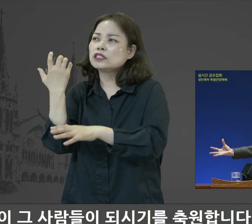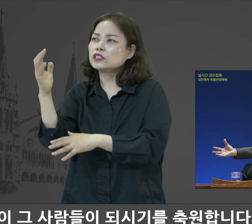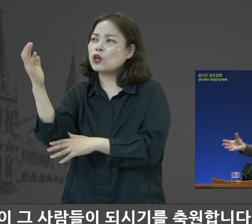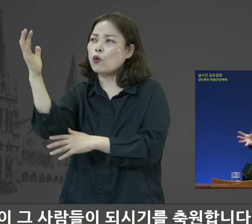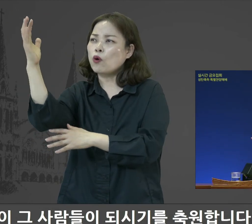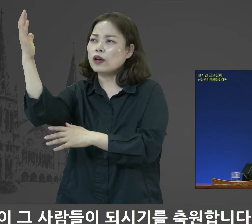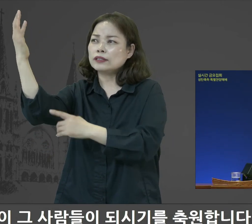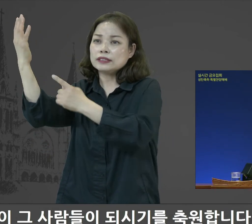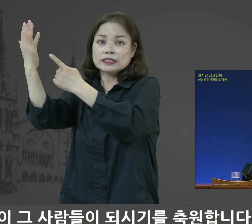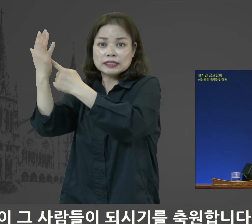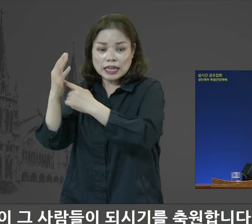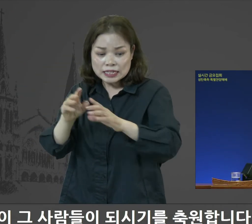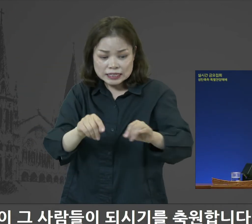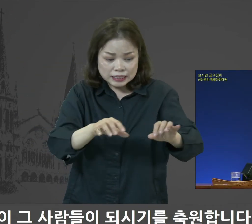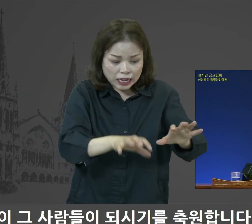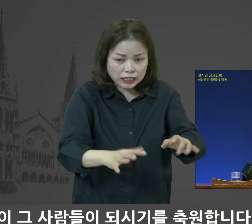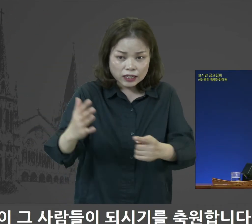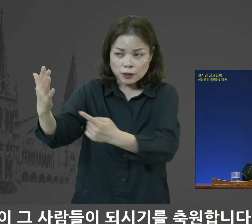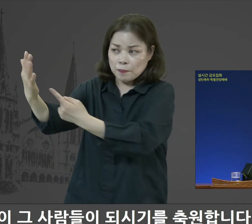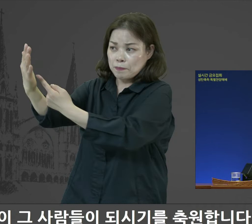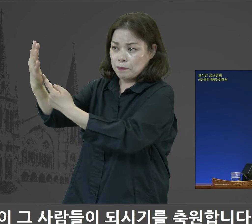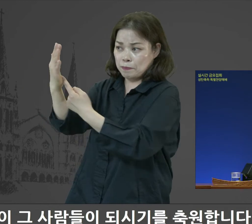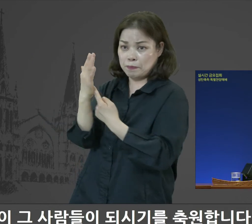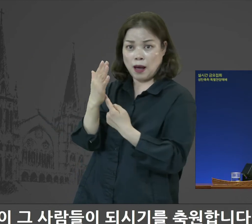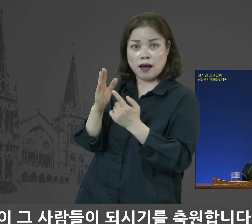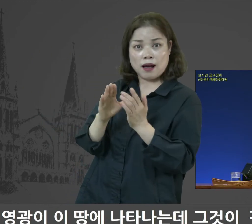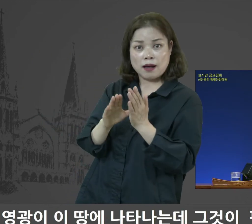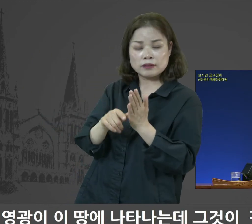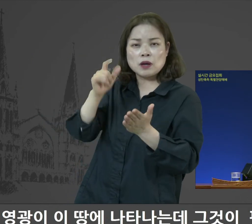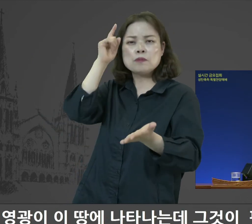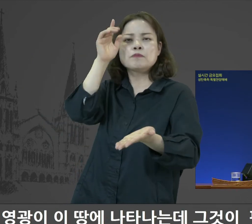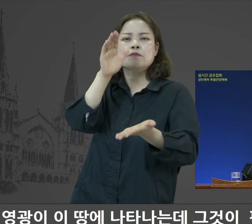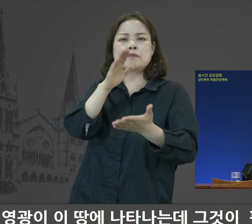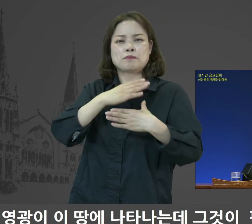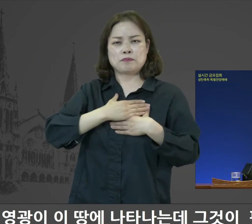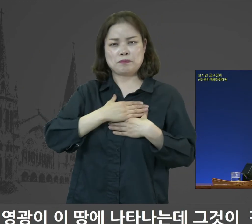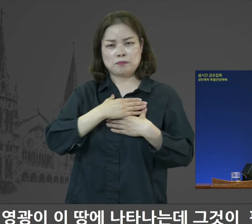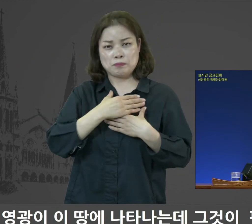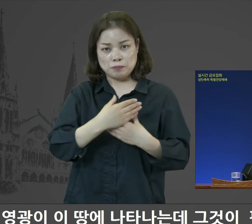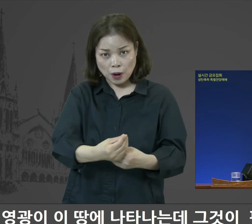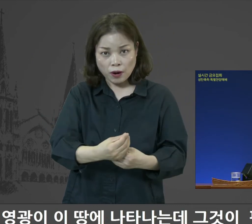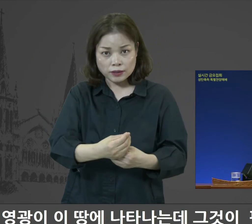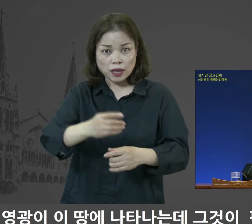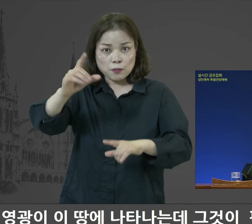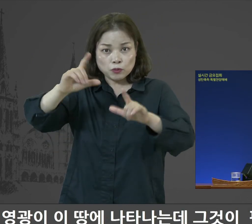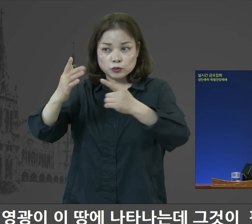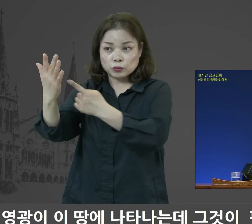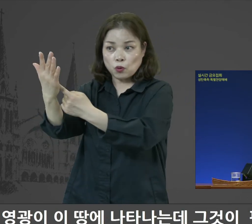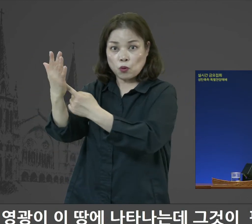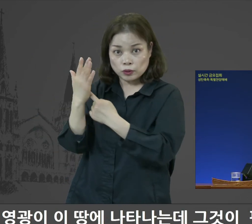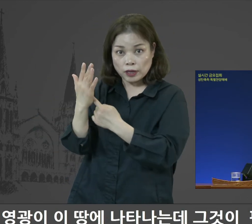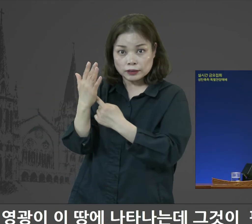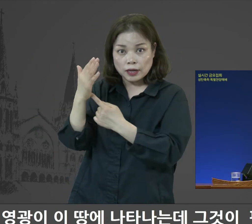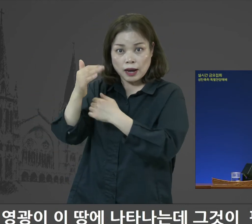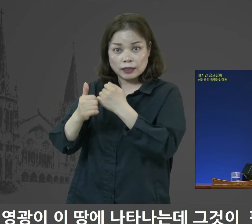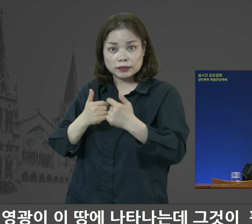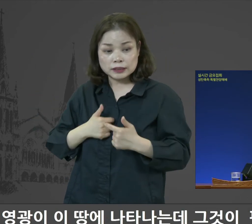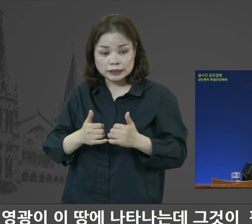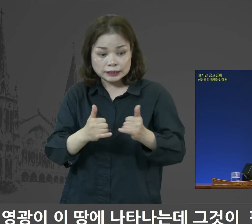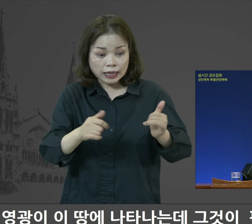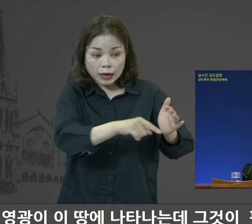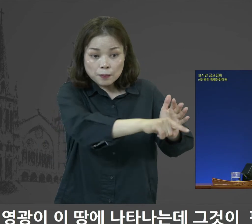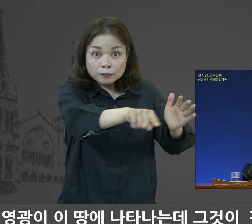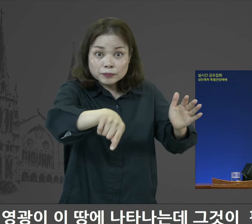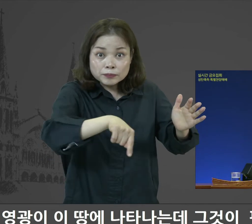모습으로 등장하지만 이 땅에 그 영광이 나타날 때는 평안의 모습으로 나타난다는 겁니다. 그래서 하나님이 기뻐하시는